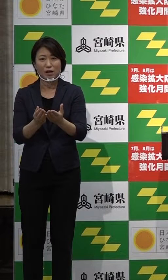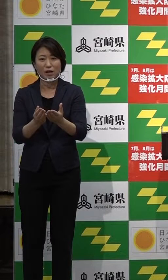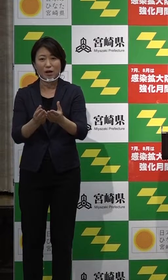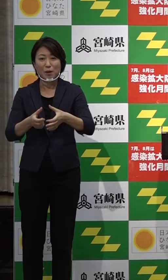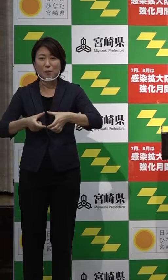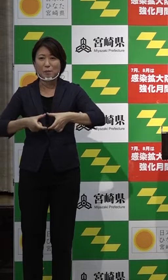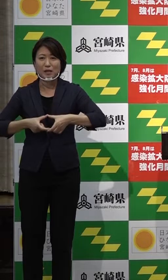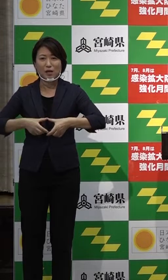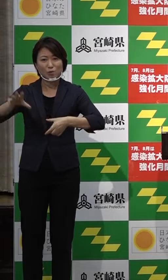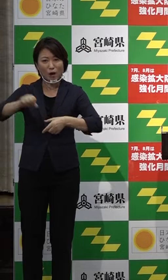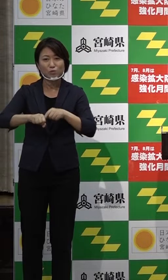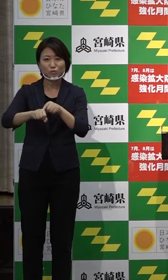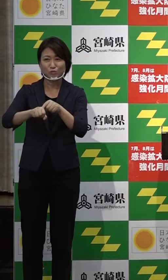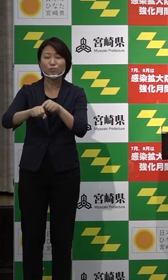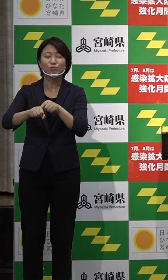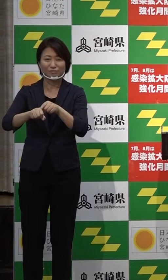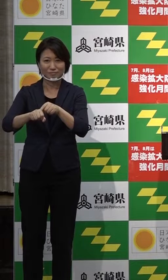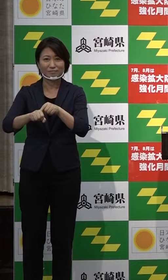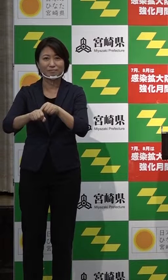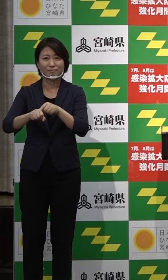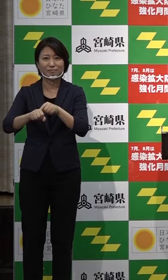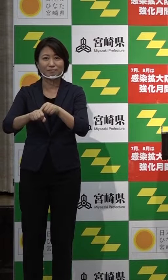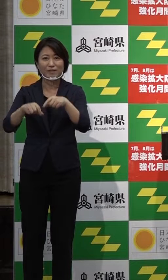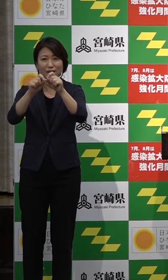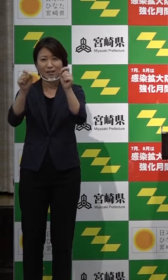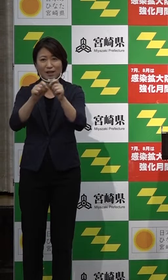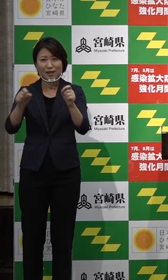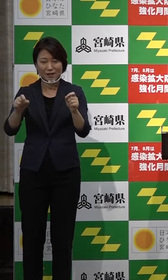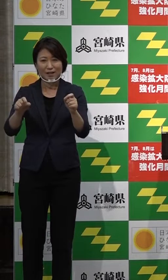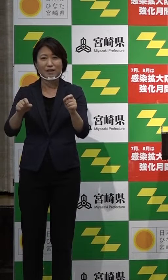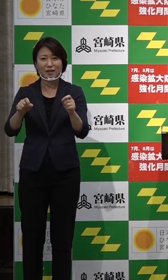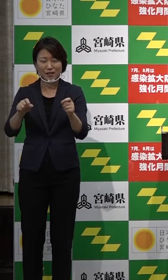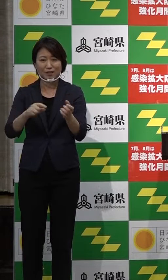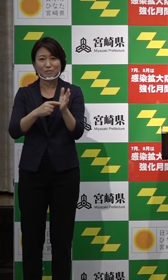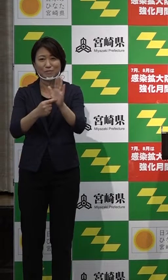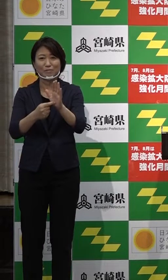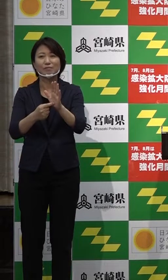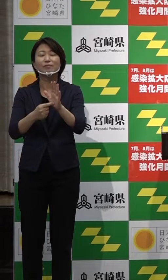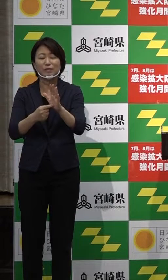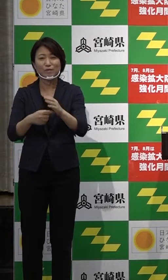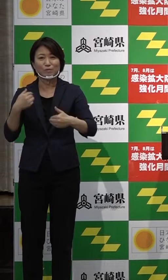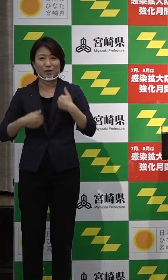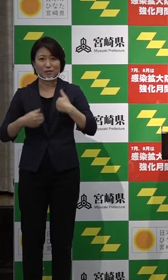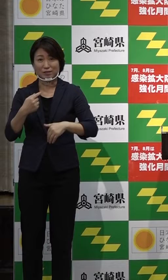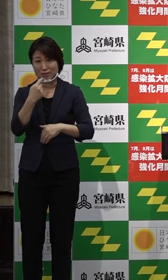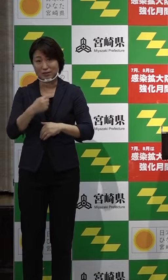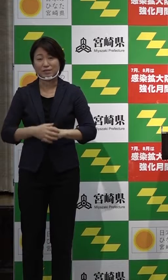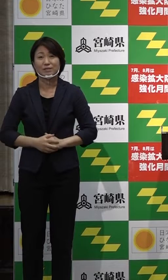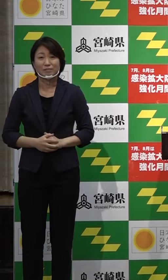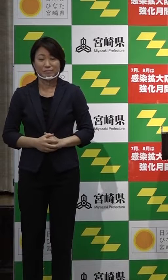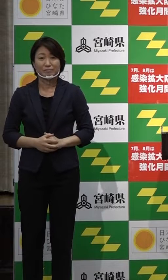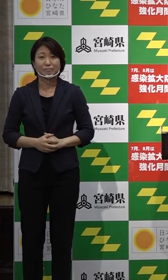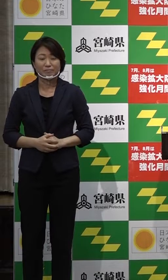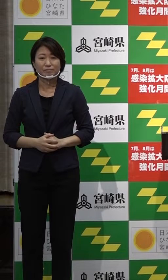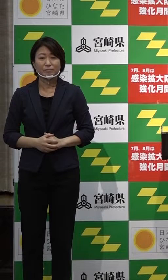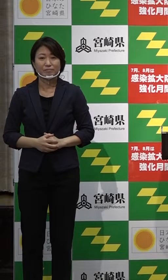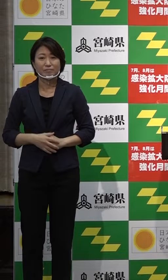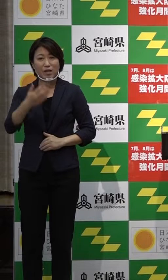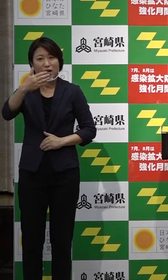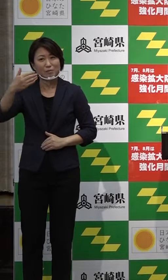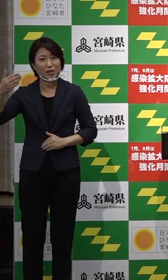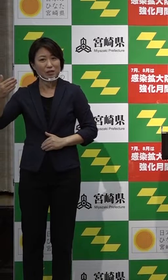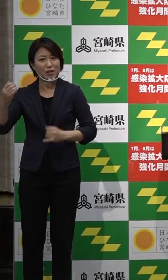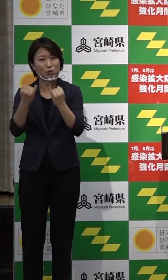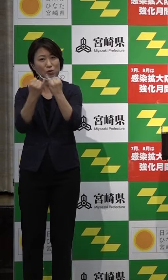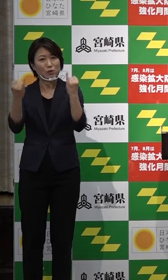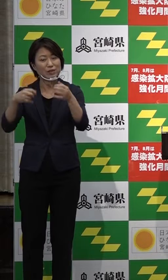得するような、また結果を出していただいているということを大変嬉しく思っているところであります。アメリカの女子サッカーが決